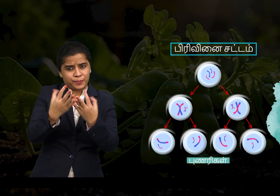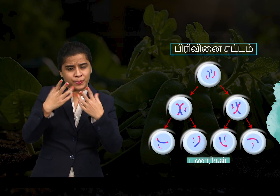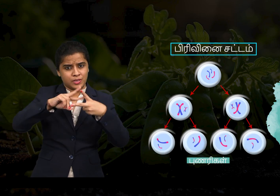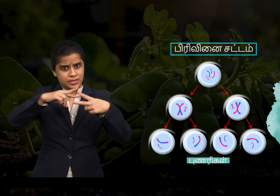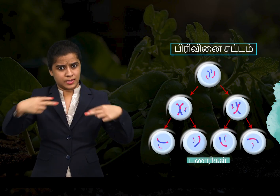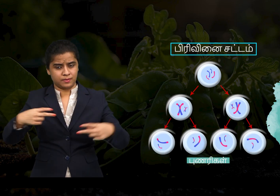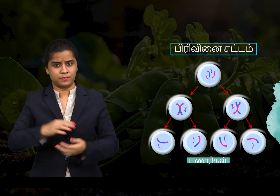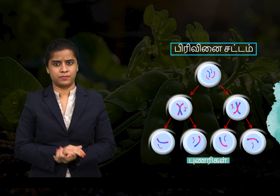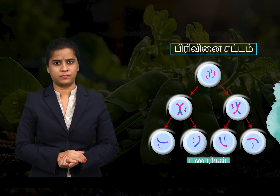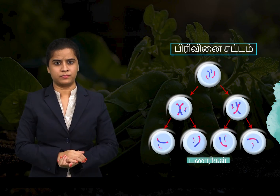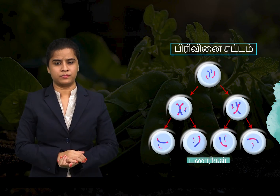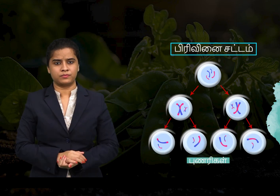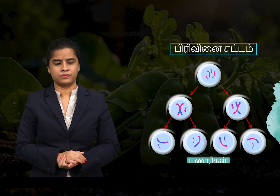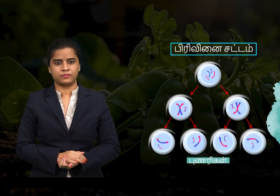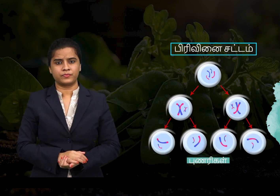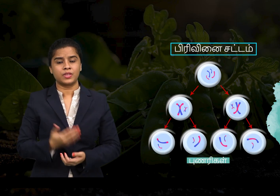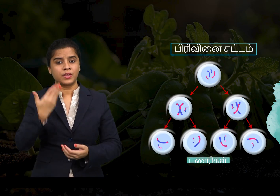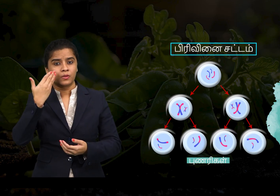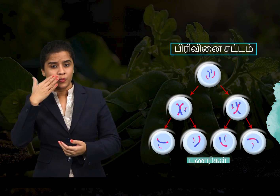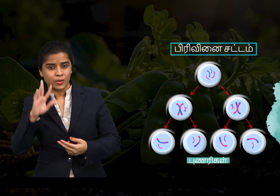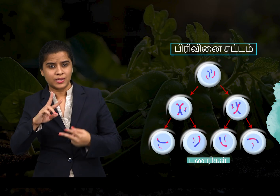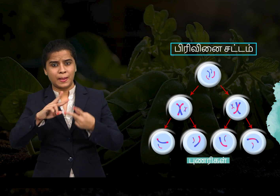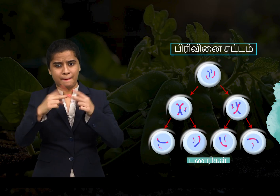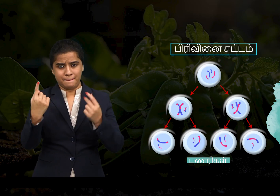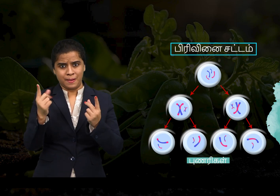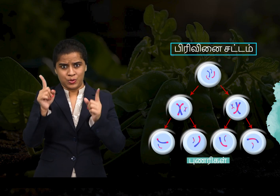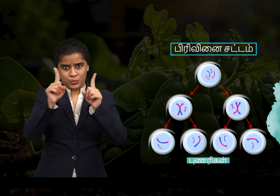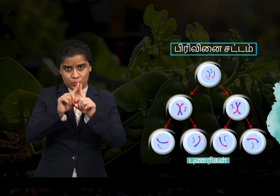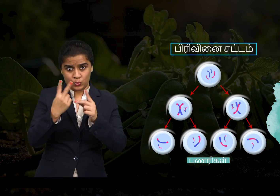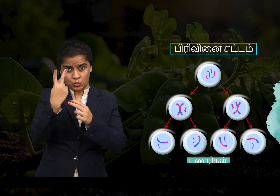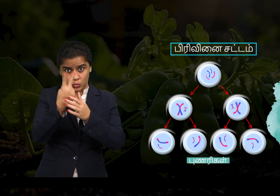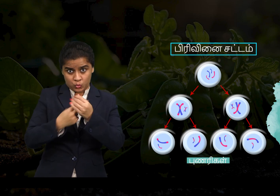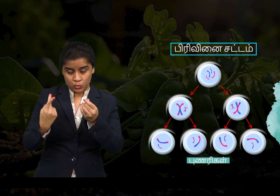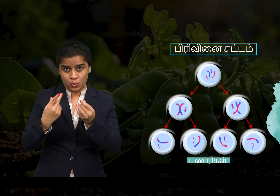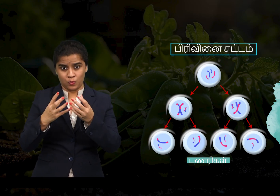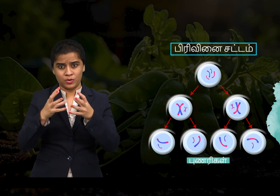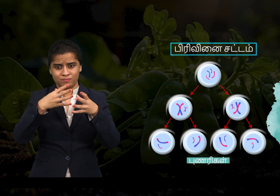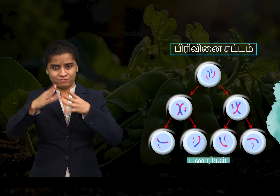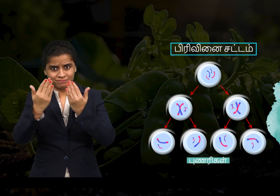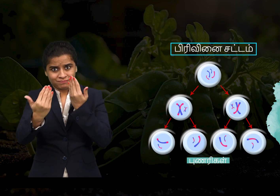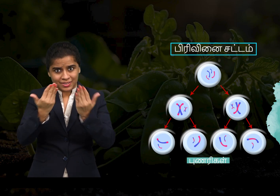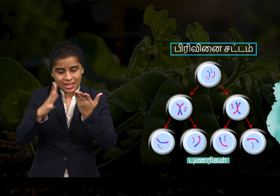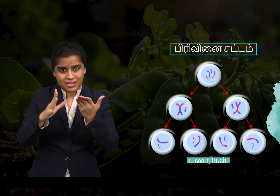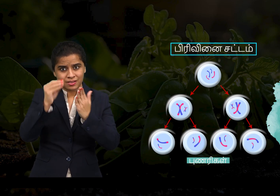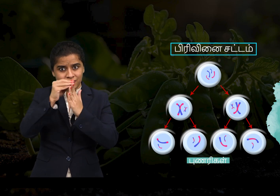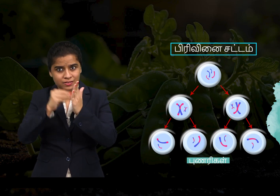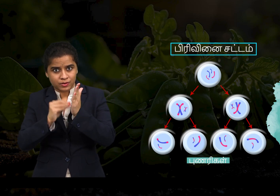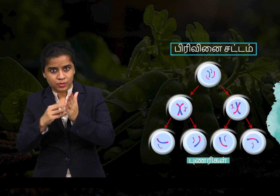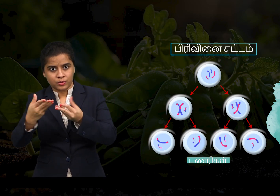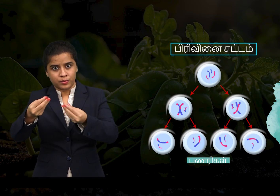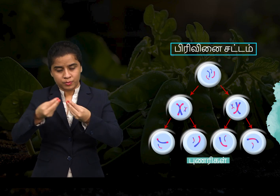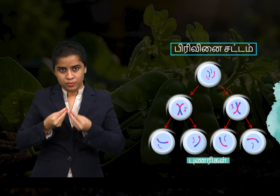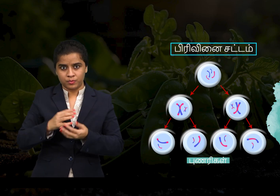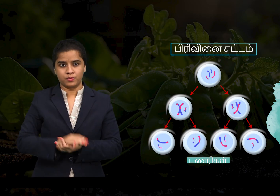சட்டம். ஒரு ஜோடி மாற்றப்பட்ட காரணிகளை ஒரு F1 கலப்பினத்தில் ஒன்றாக கொண்டு